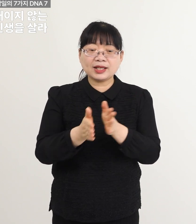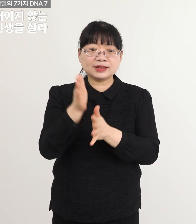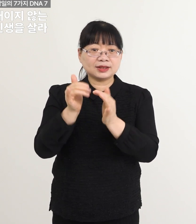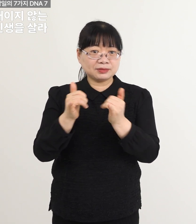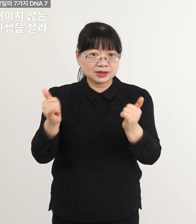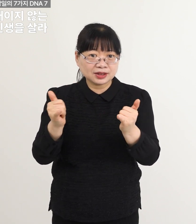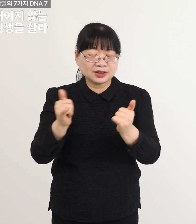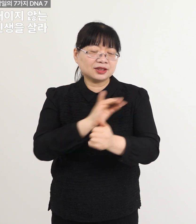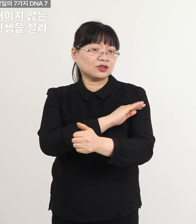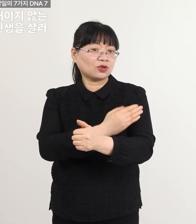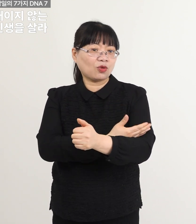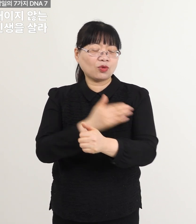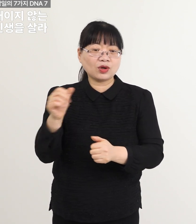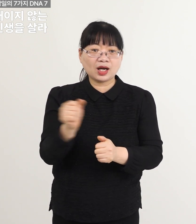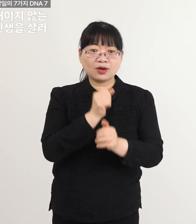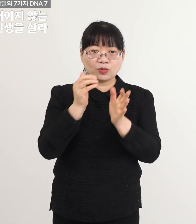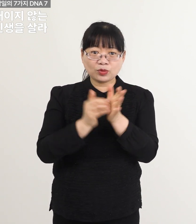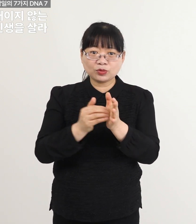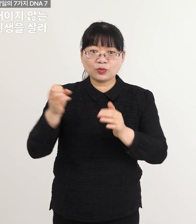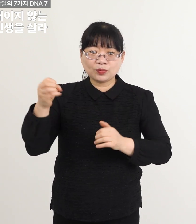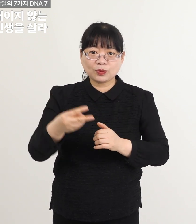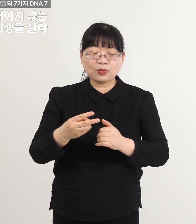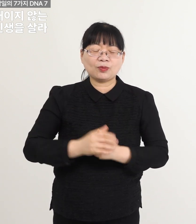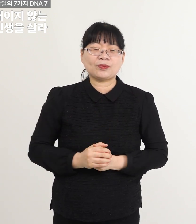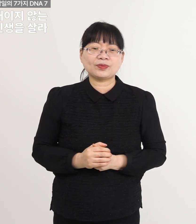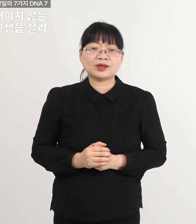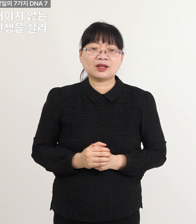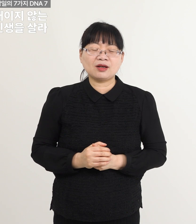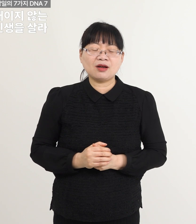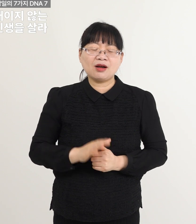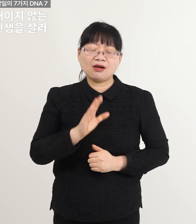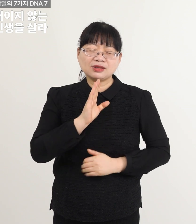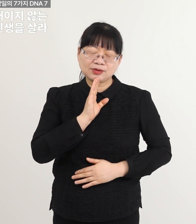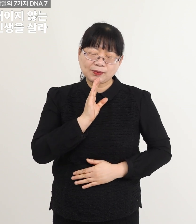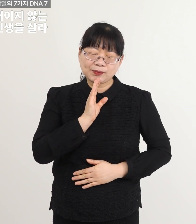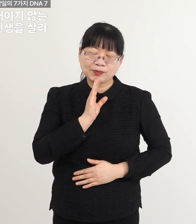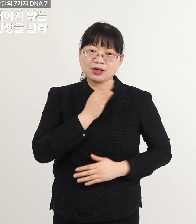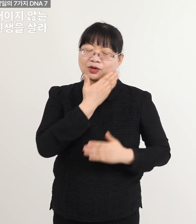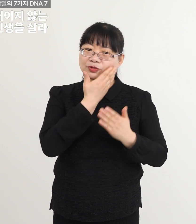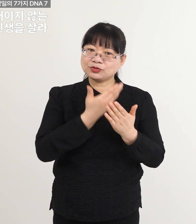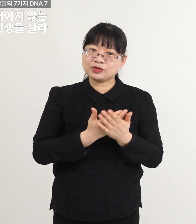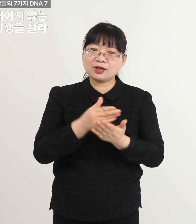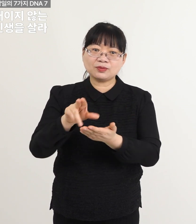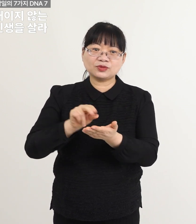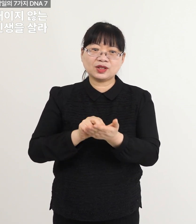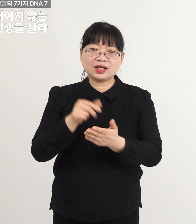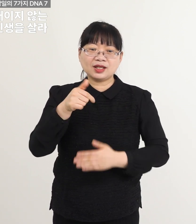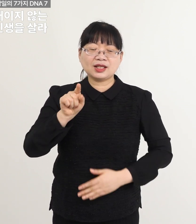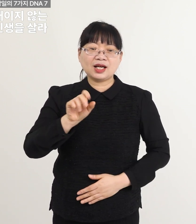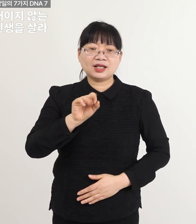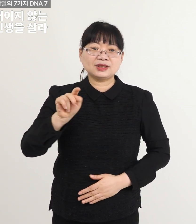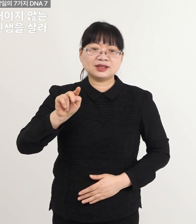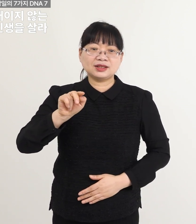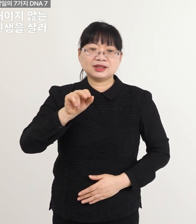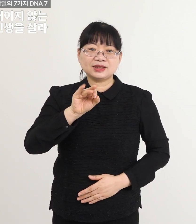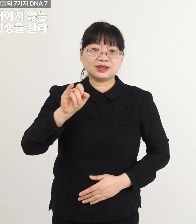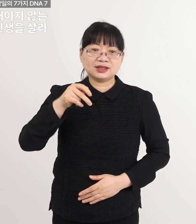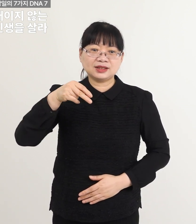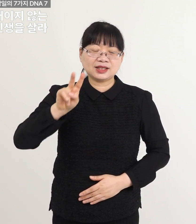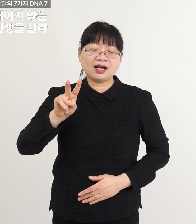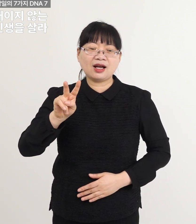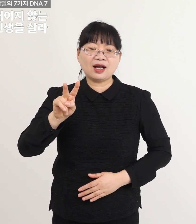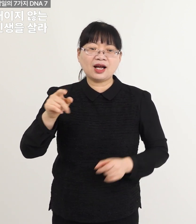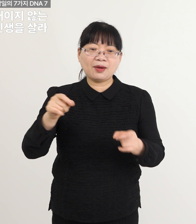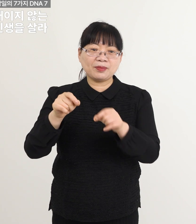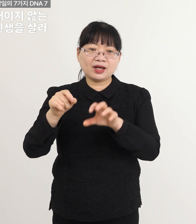시민권자인데다가 그 당시에 이 중차대한 문제는 가이사 앞에 가서 재판을 받도록 되어